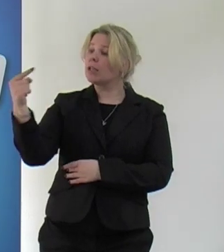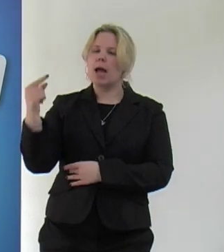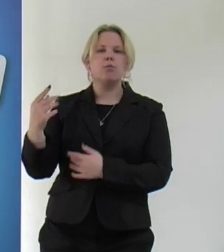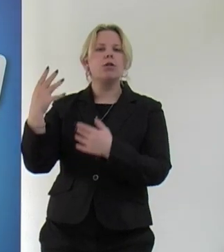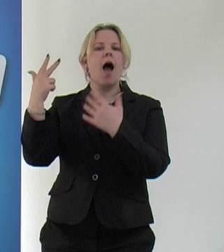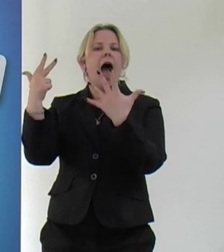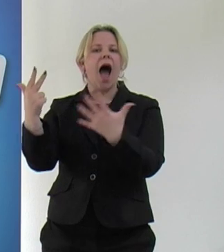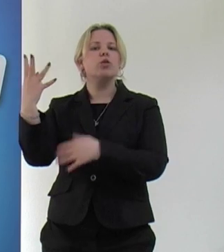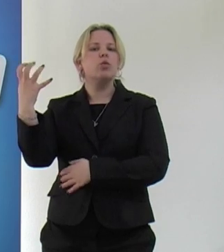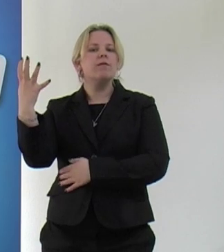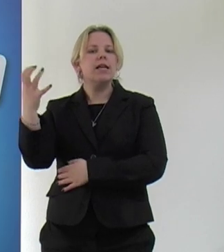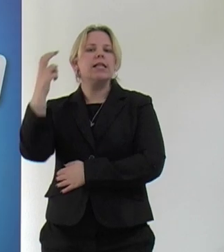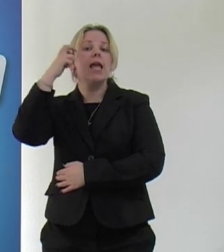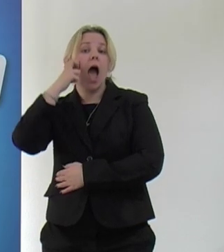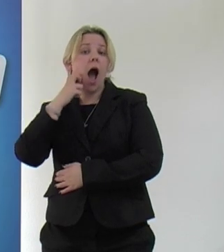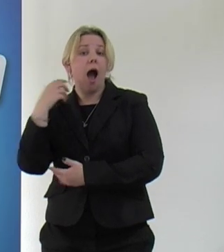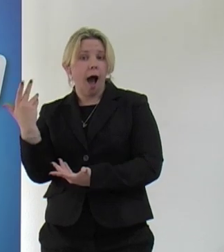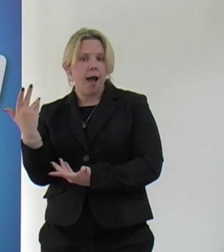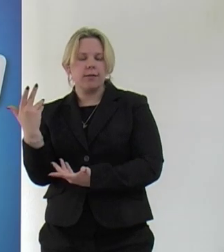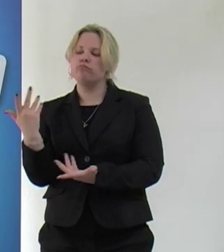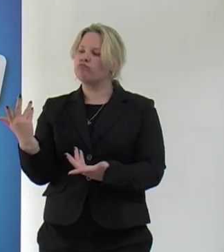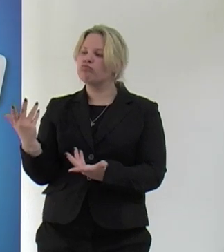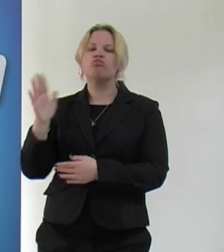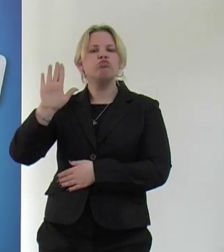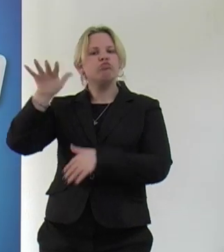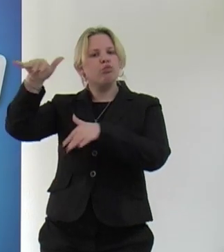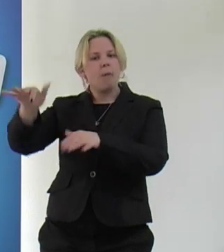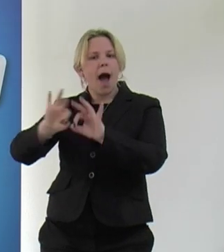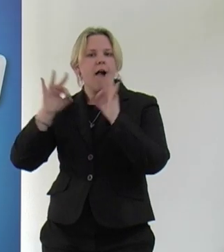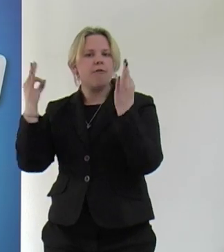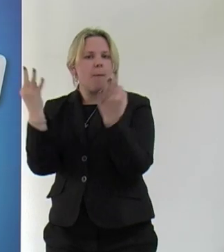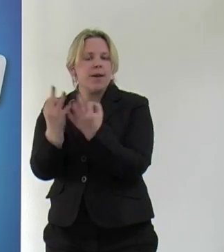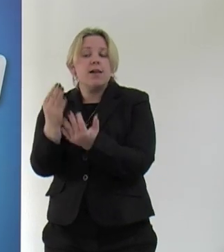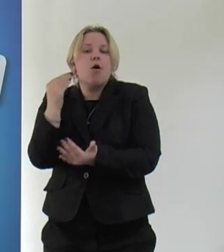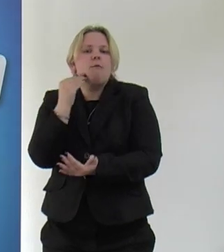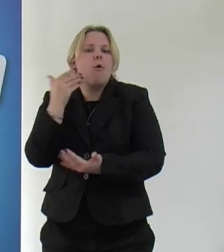Jahre alt. Sie lebt mit ihrer Familie in Mühlheim an der Ruhe.